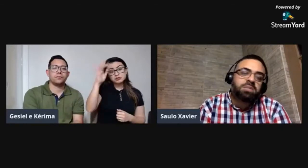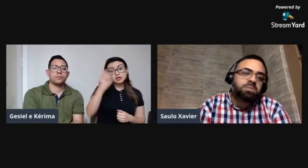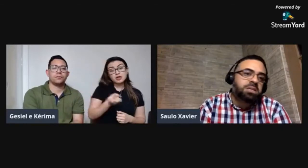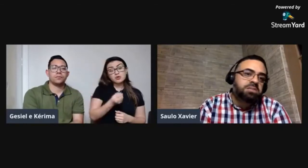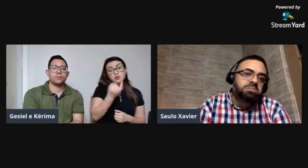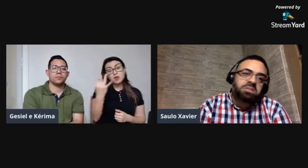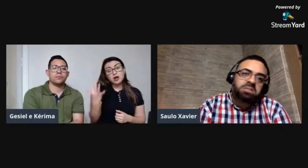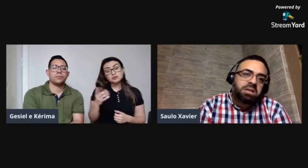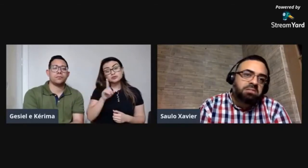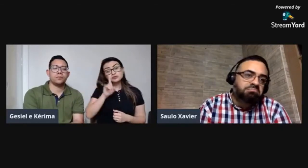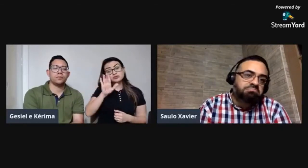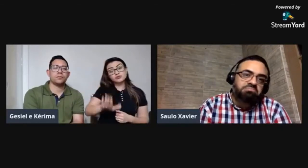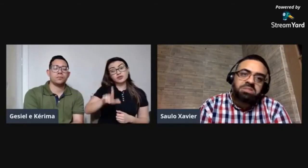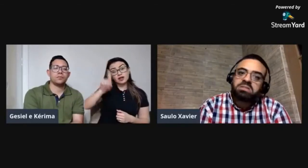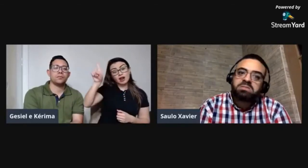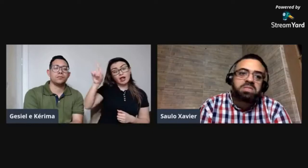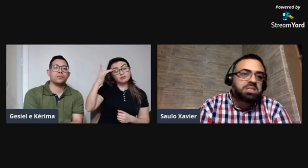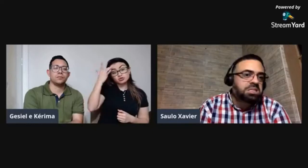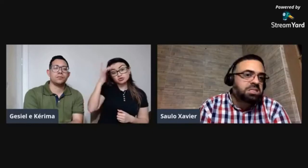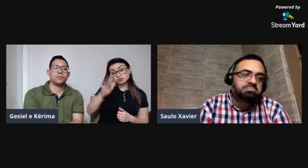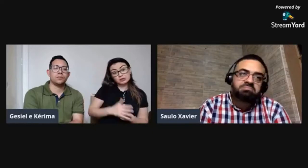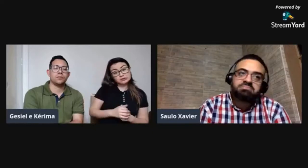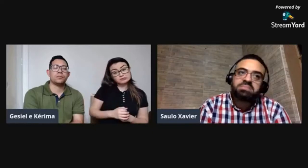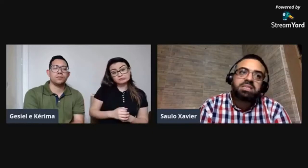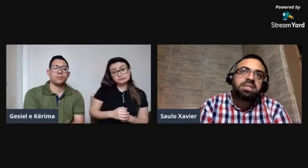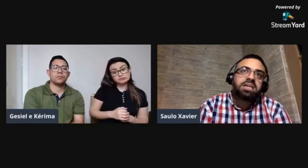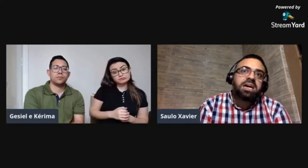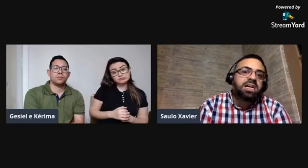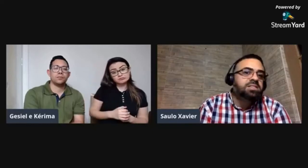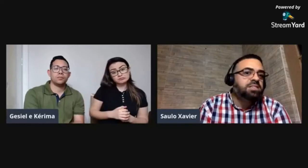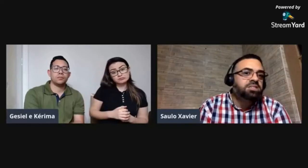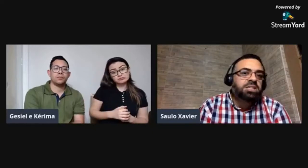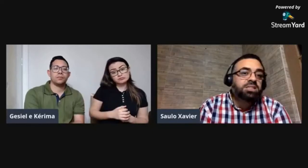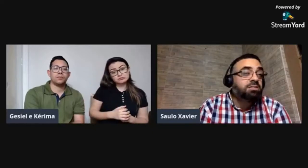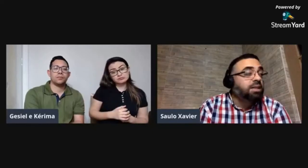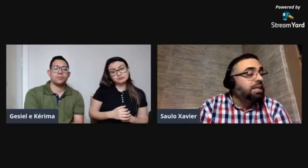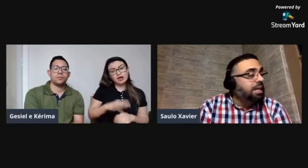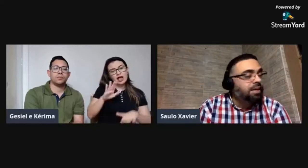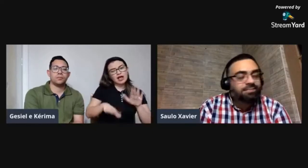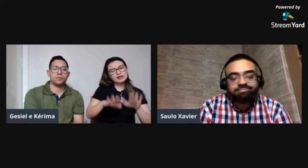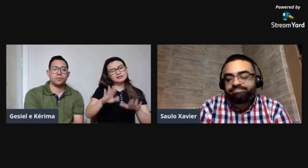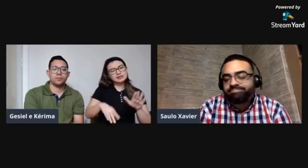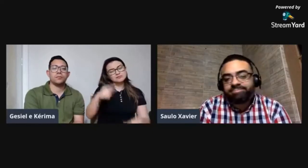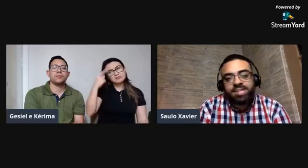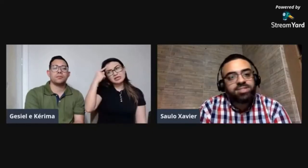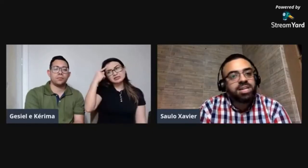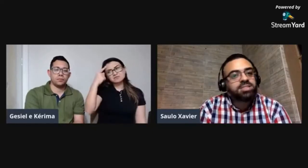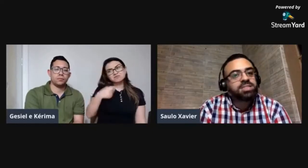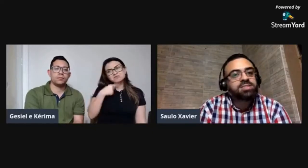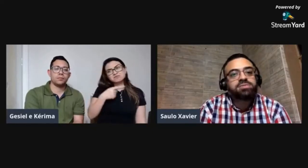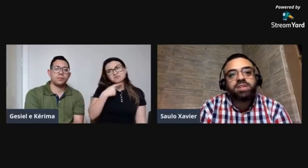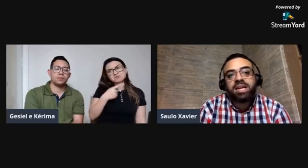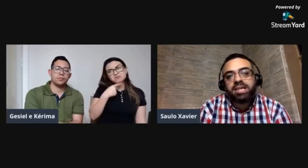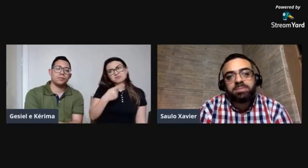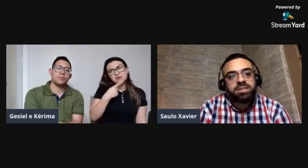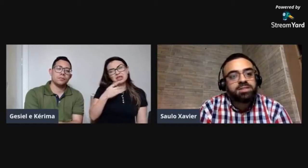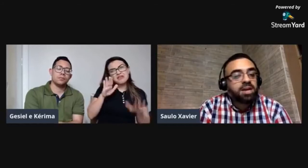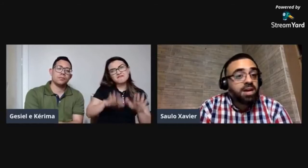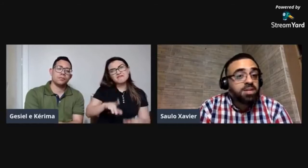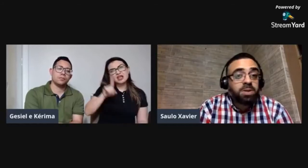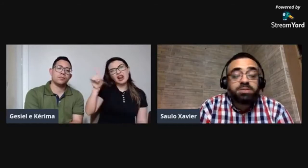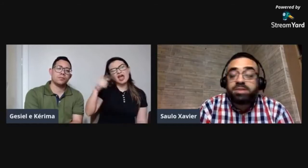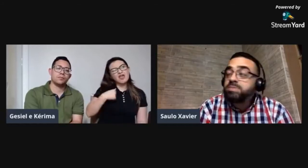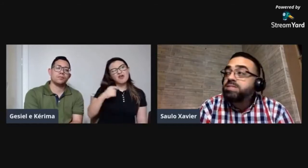no ministério por causa do meu trabalho. Eu não tenho certeza. Às vezes a gente acha que não é ninguém. A gente acha que às vezes não fez nada,